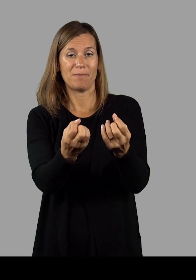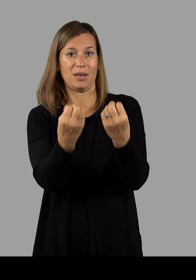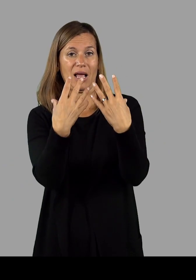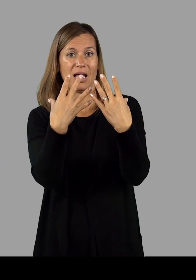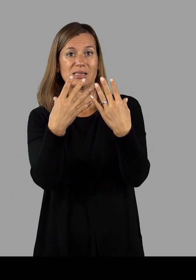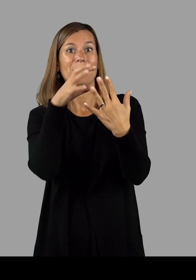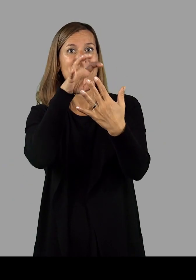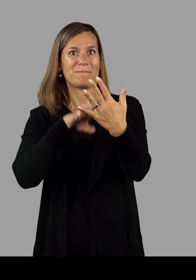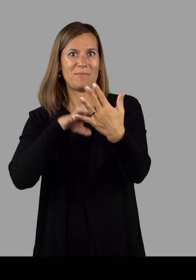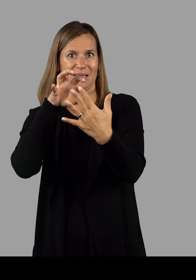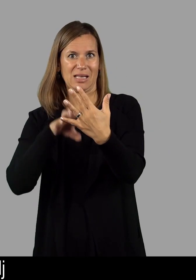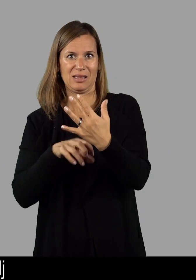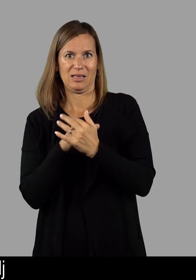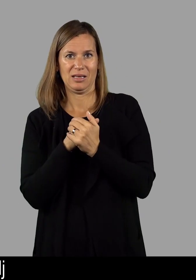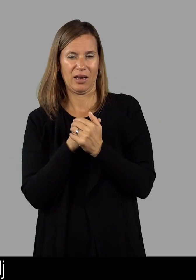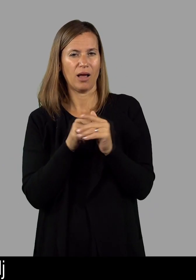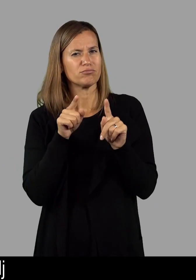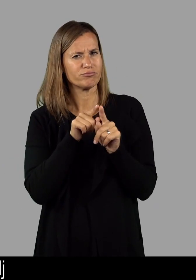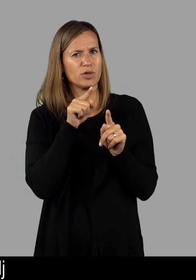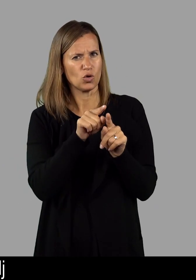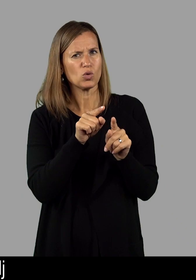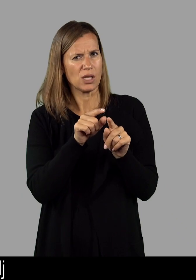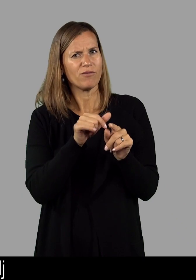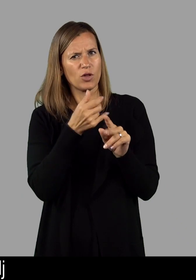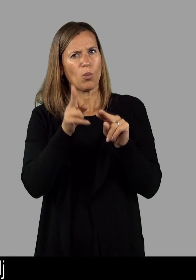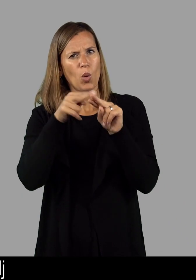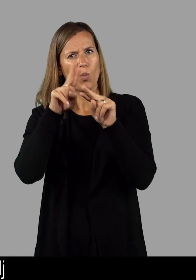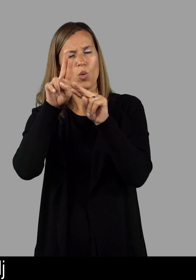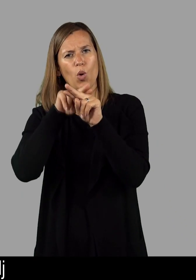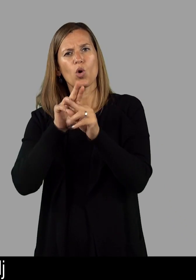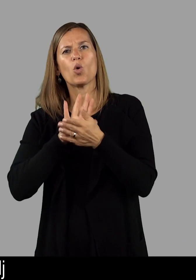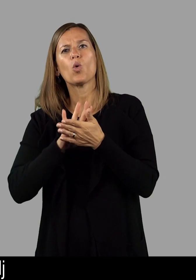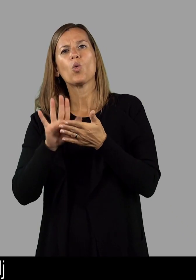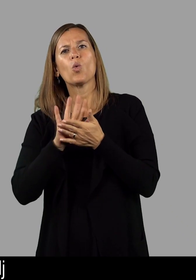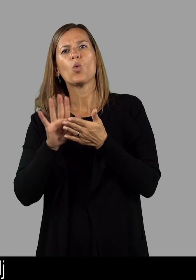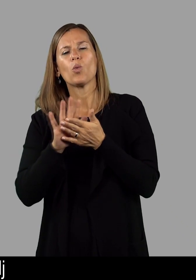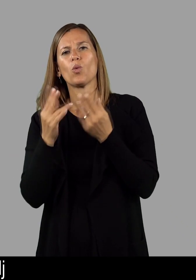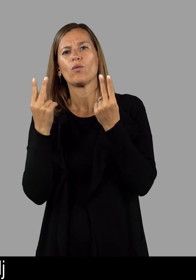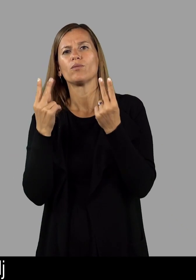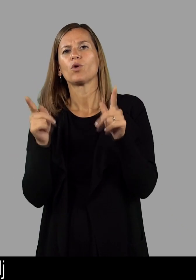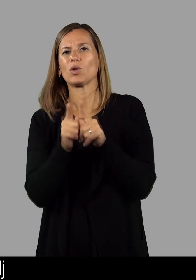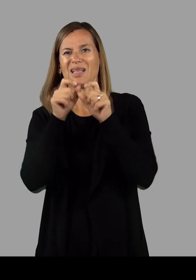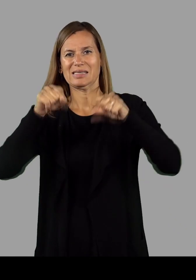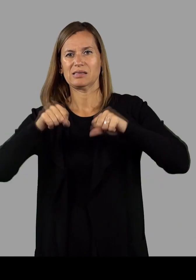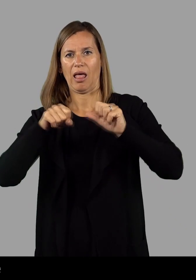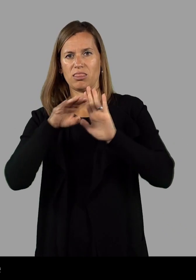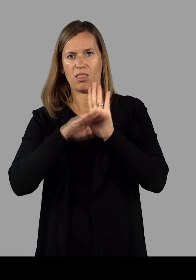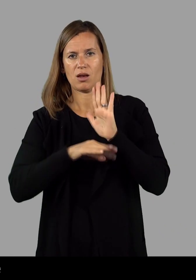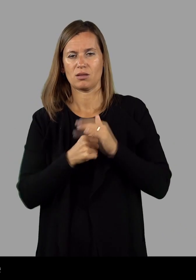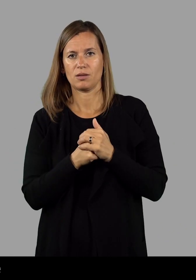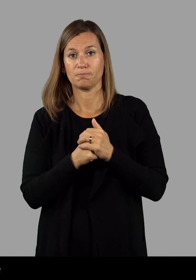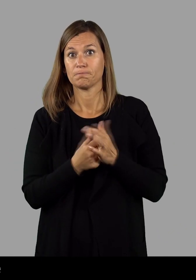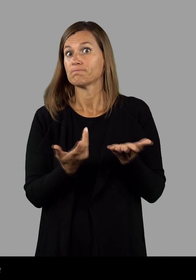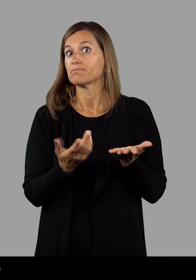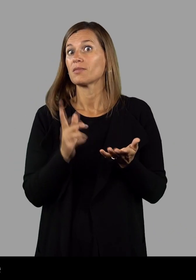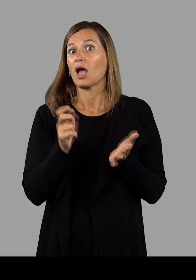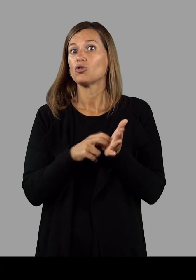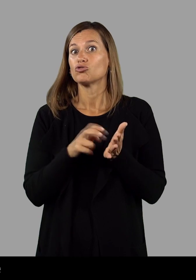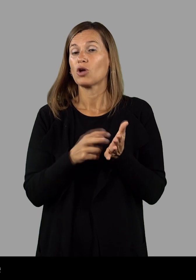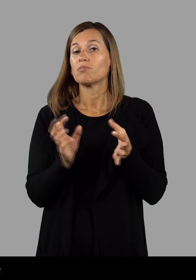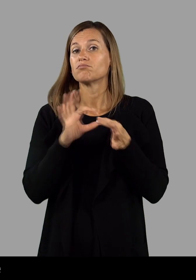besedila. Tudi ta rešitev se vse bolj uveljavlja tudi kot standard. In kaj nas še čaka